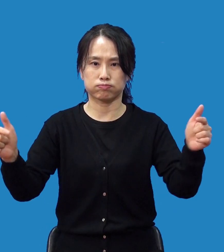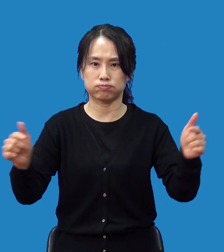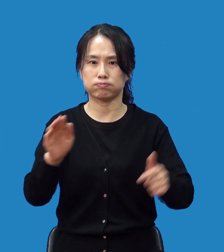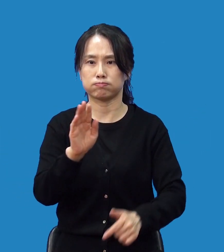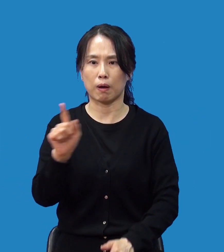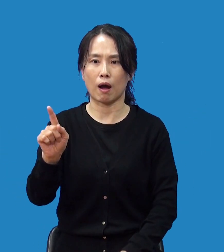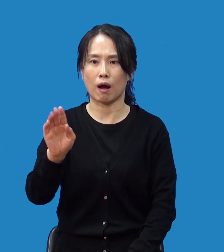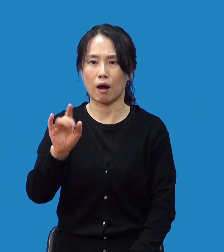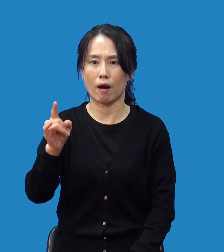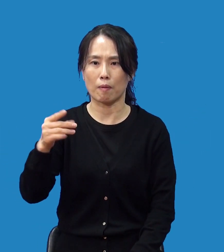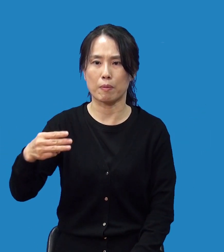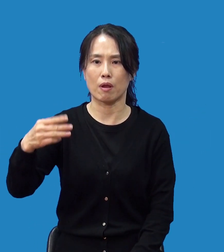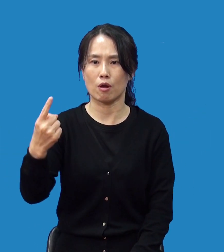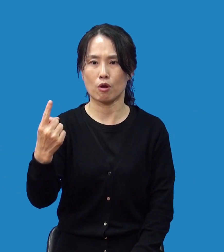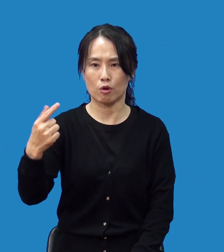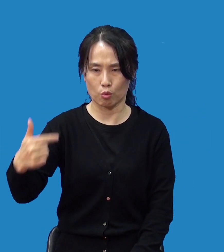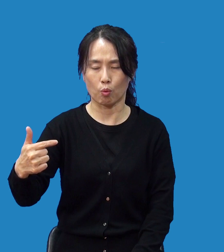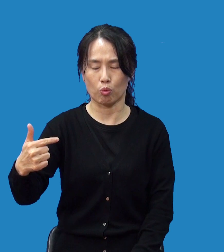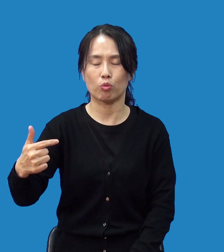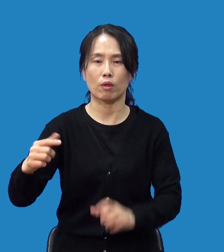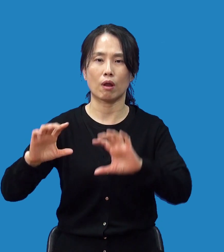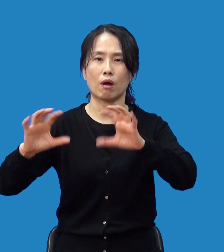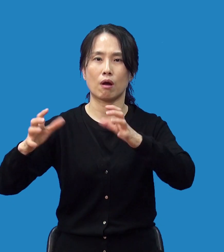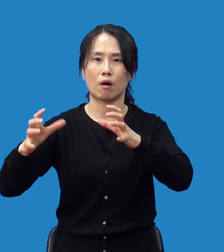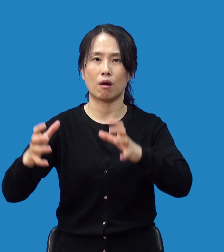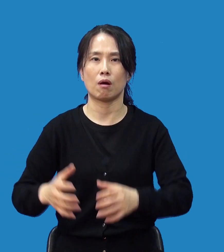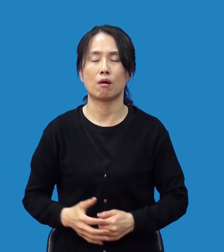그런 제국을 이루었습니다.